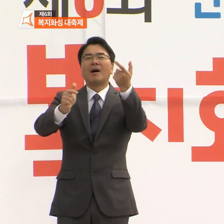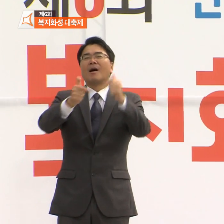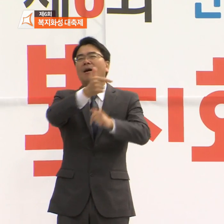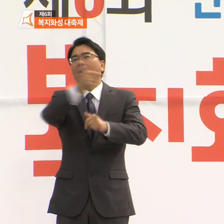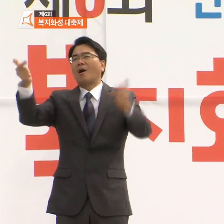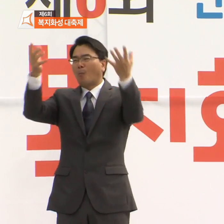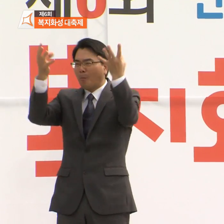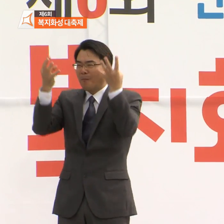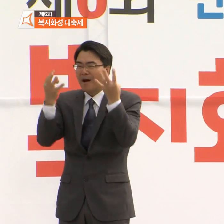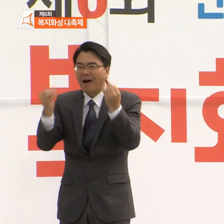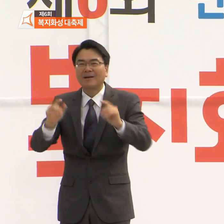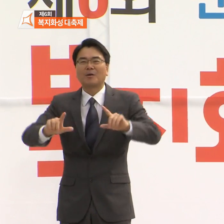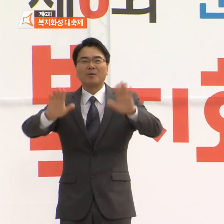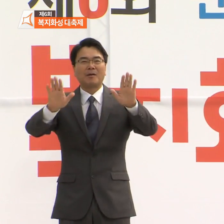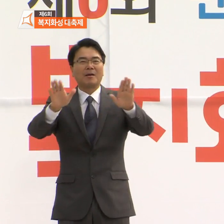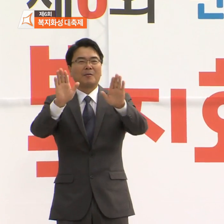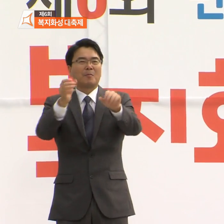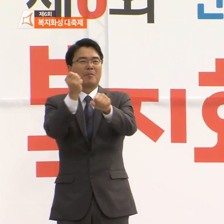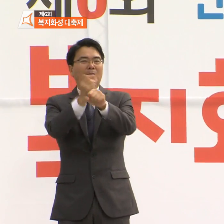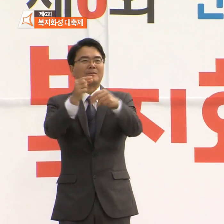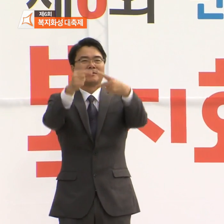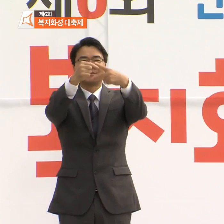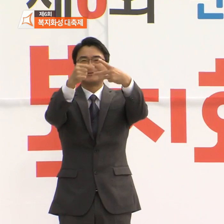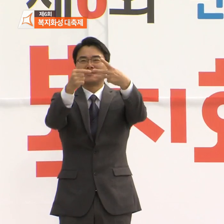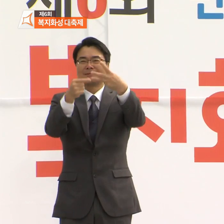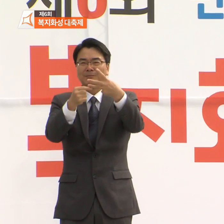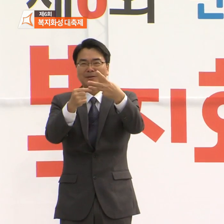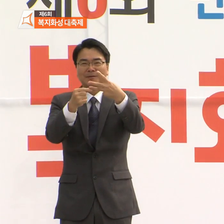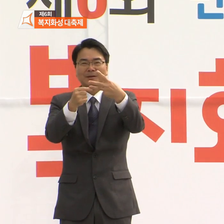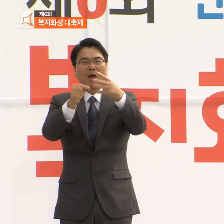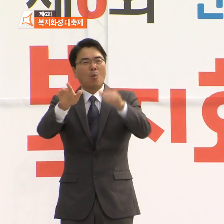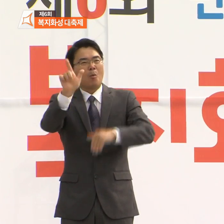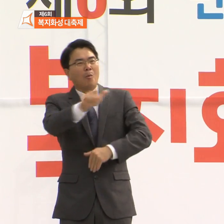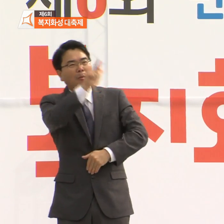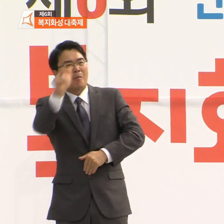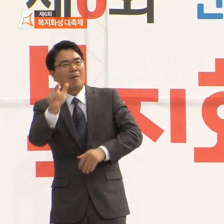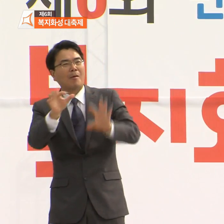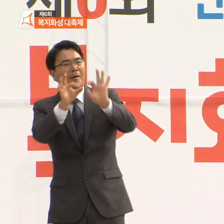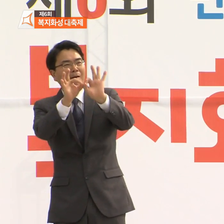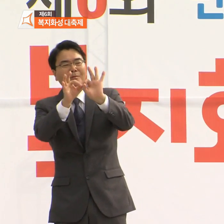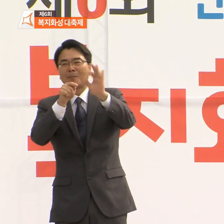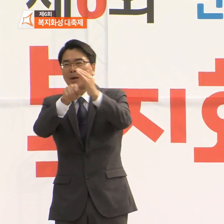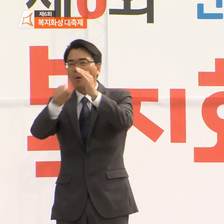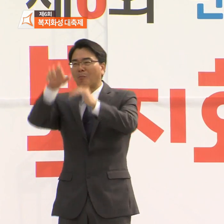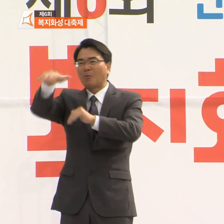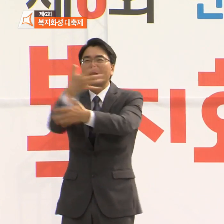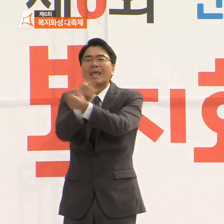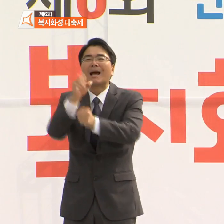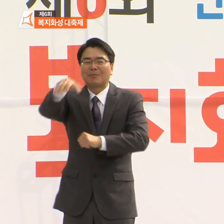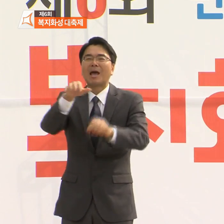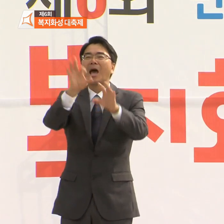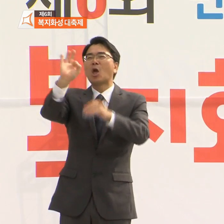날인 것 같습니다. 두 번째, 세 번째인데요. 제 개인적으로는 한 10군데 정도 되는 것 같아요. 제가 이렇게 참석해야 될 곳이.